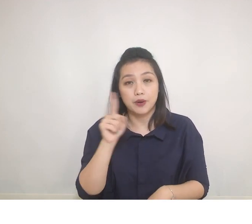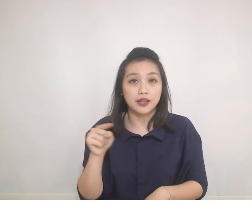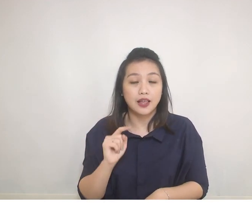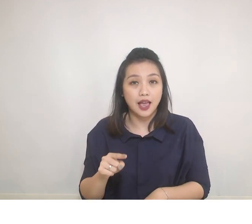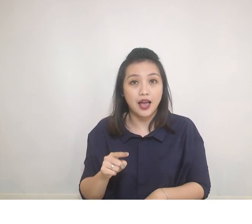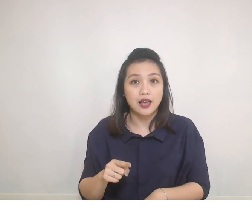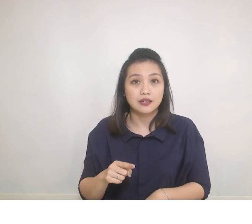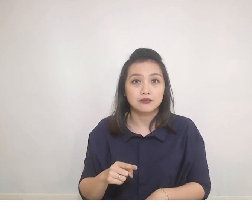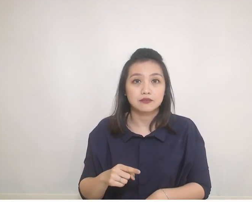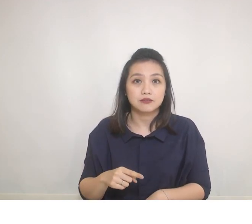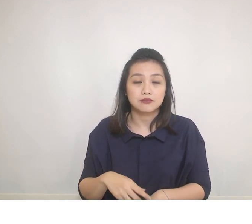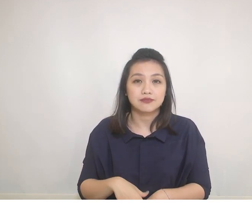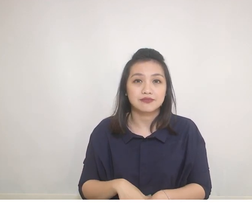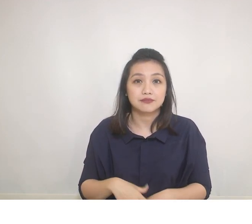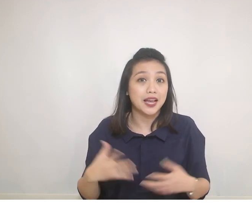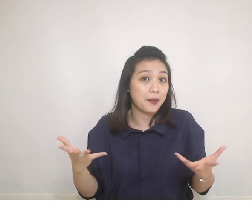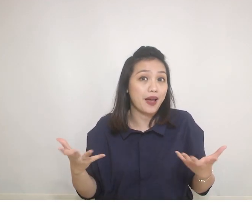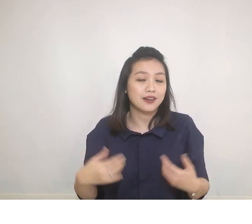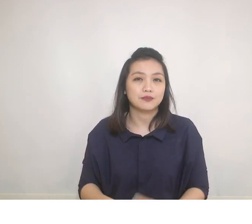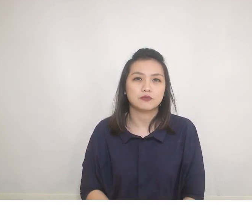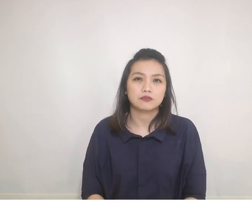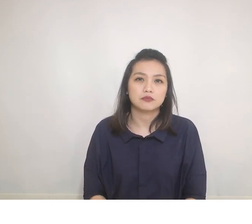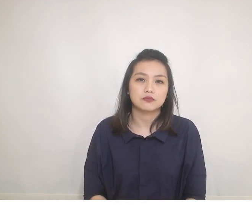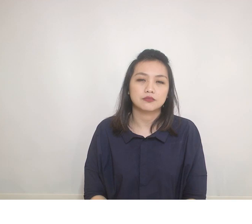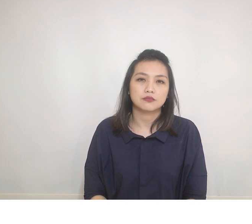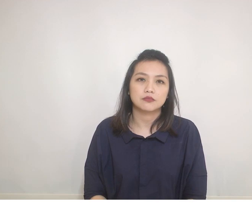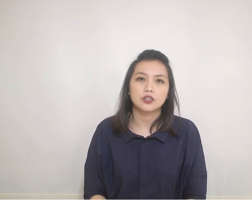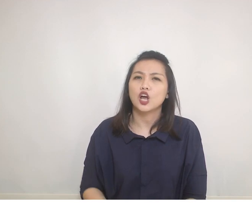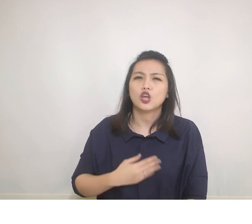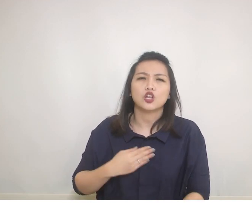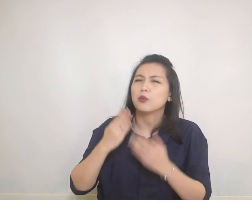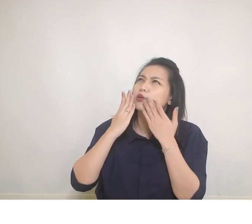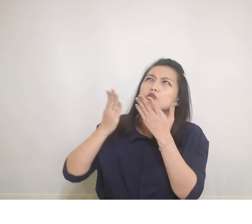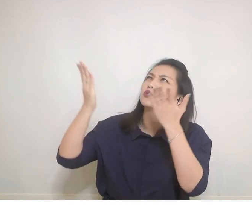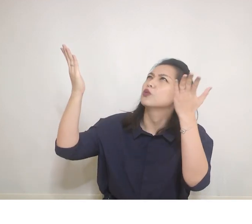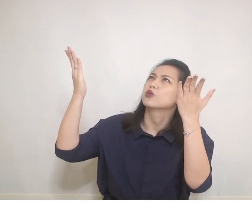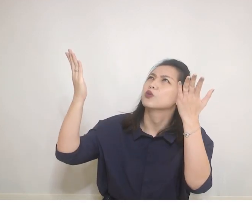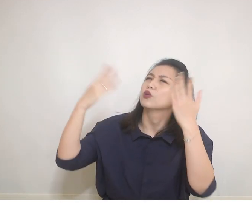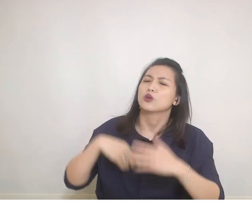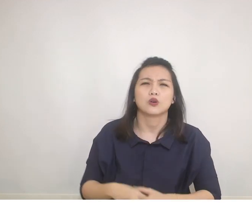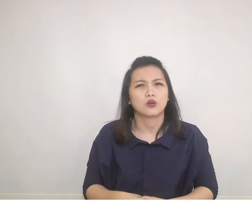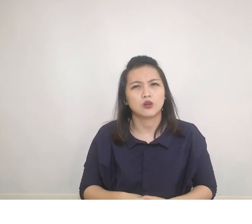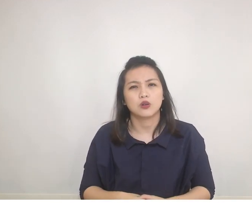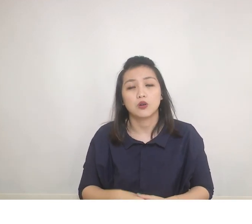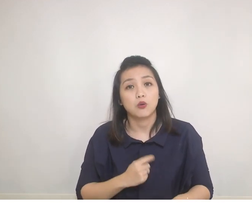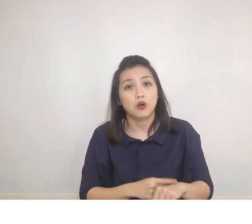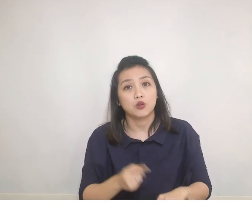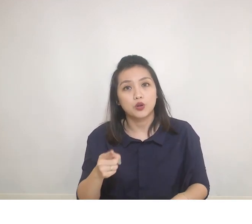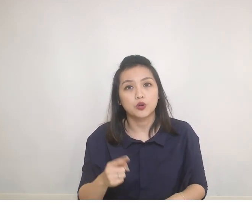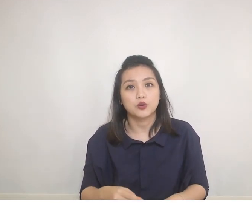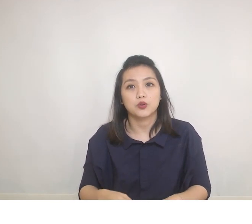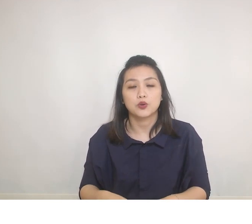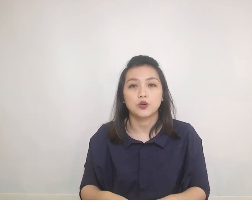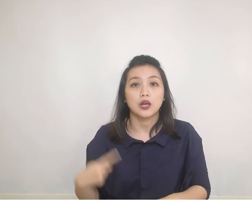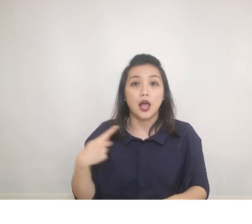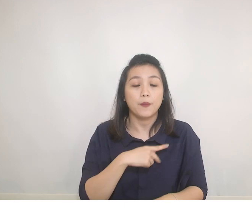berusaha mencari apa ya, berusaha menganakan diri dan dianakan gitu.